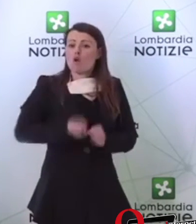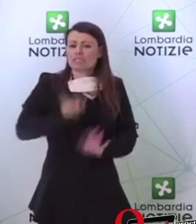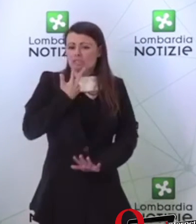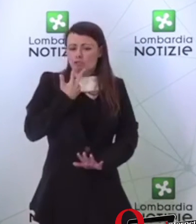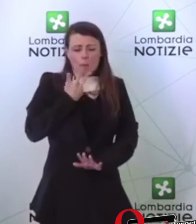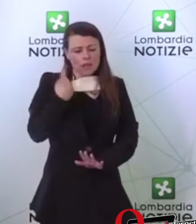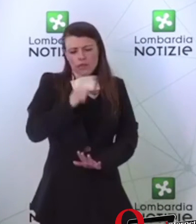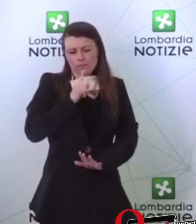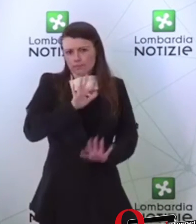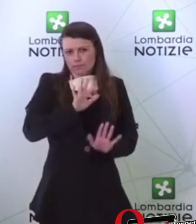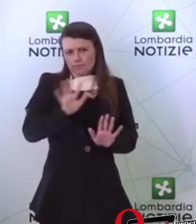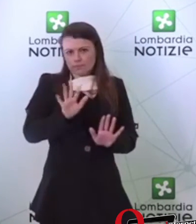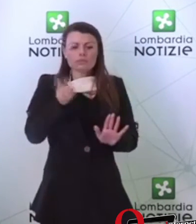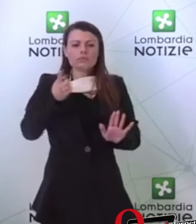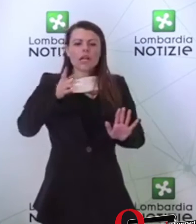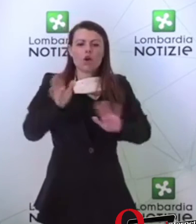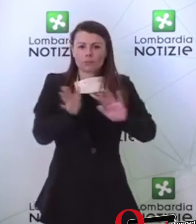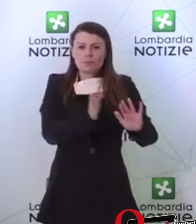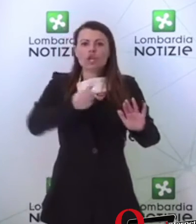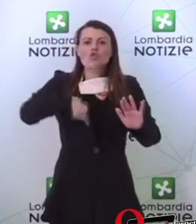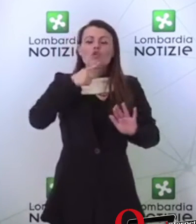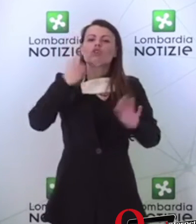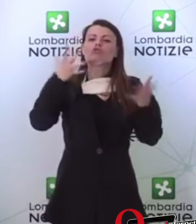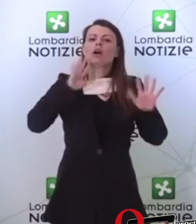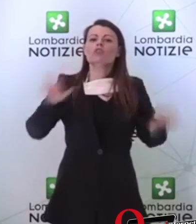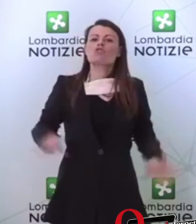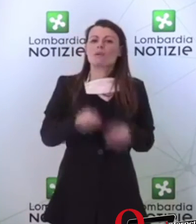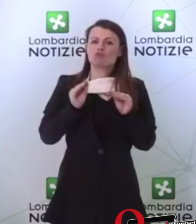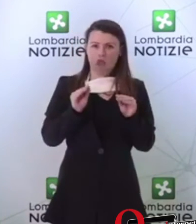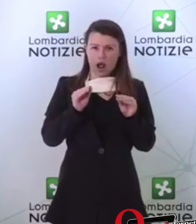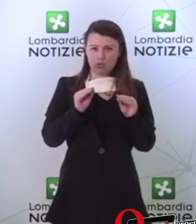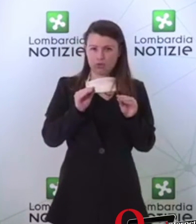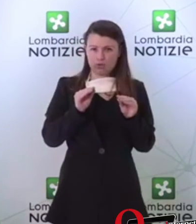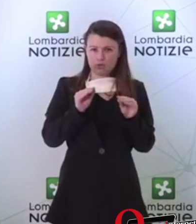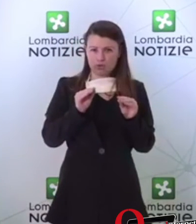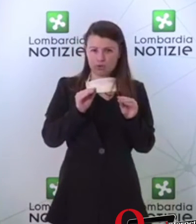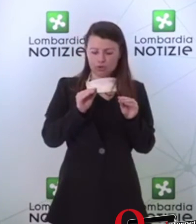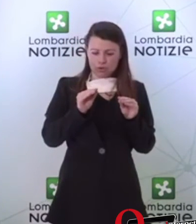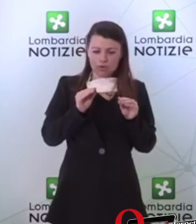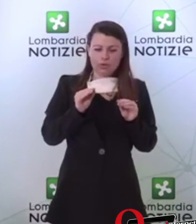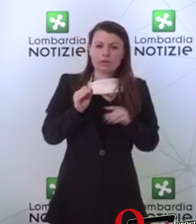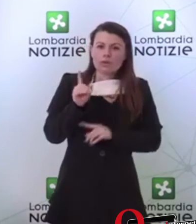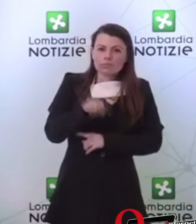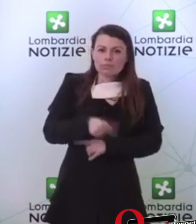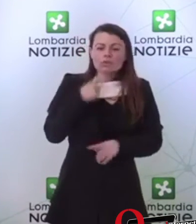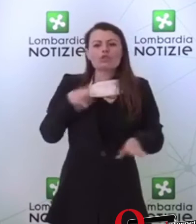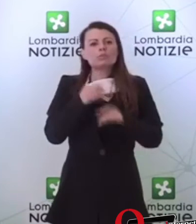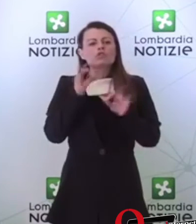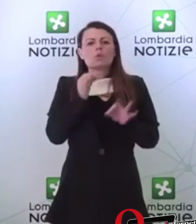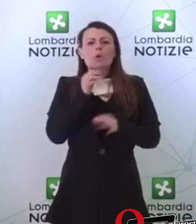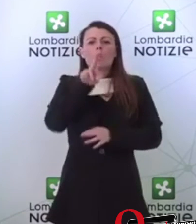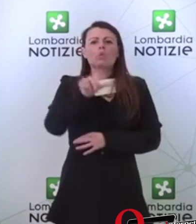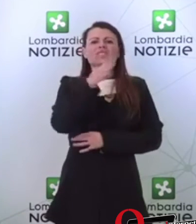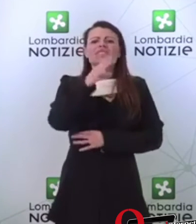ipotesi. Noi abbiamo iniziato e abbiamo messo in essere queste USCA, che sono